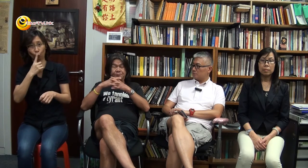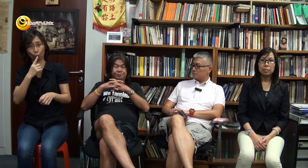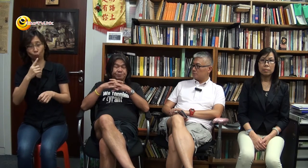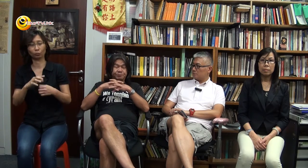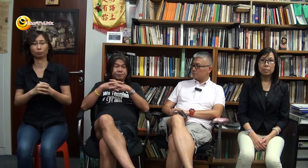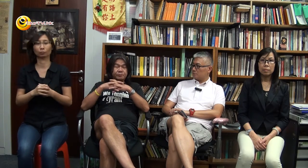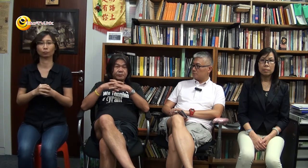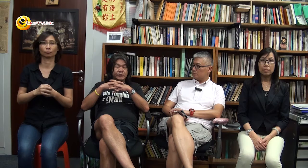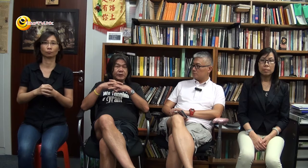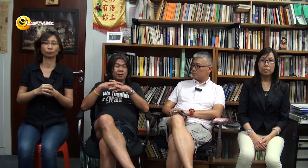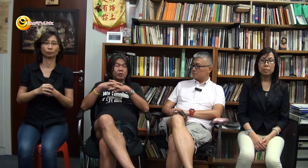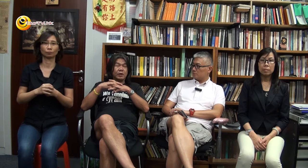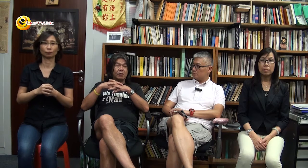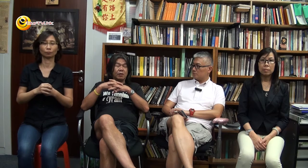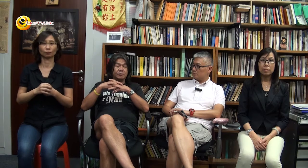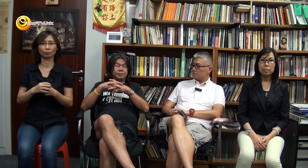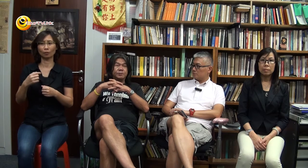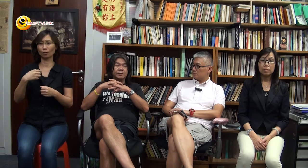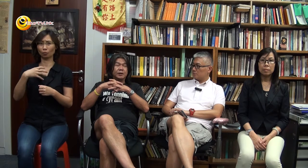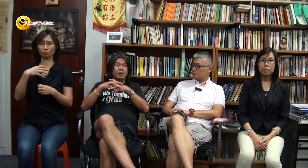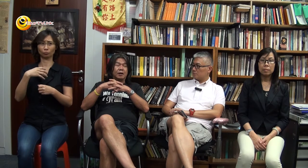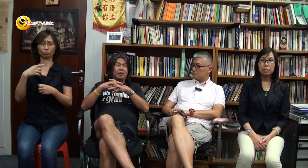個受到呢一個